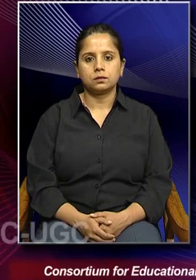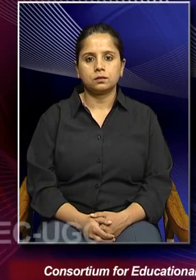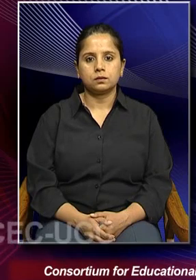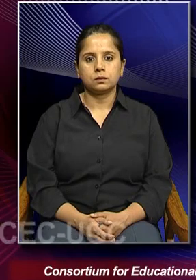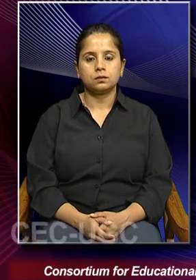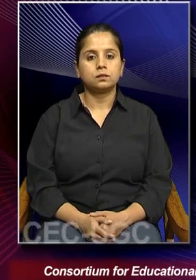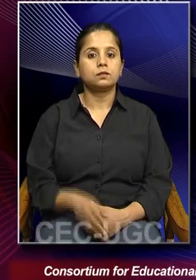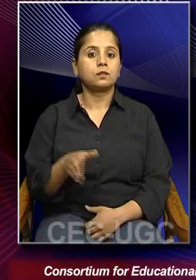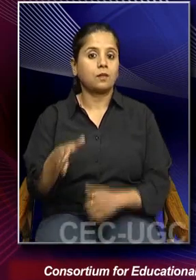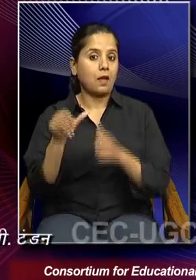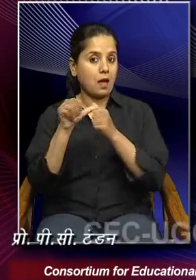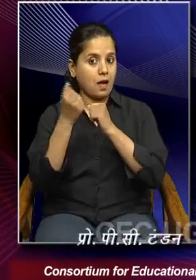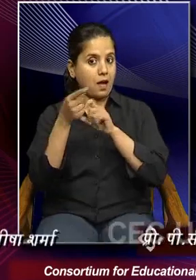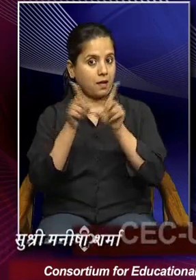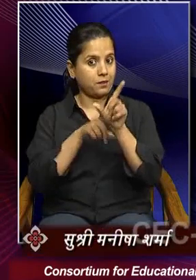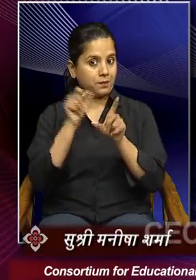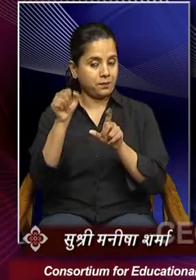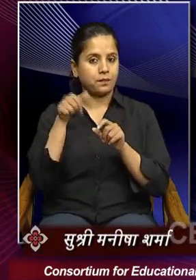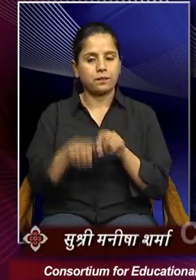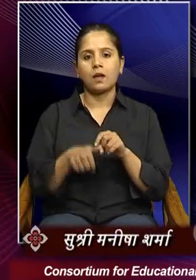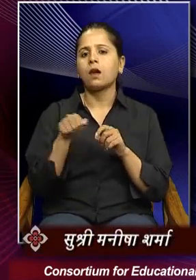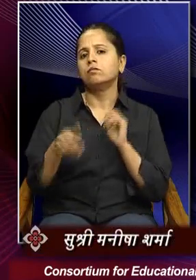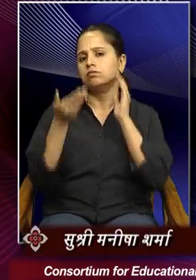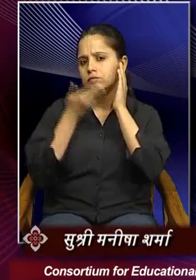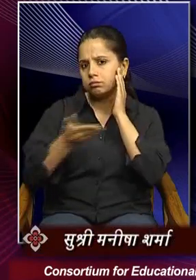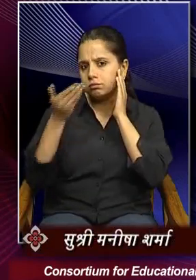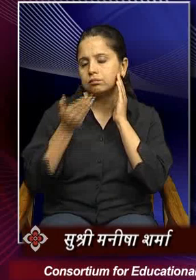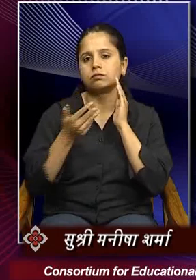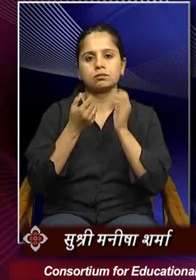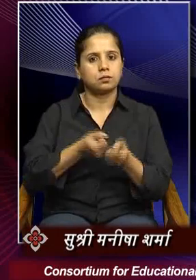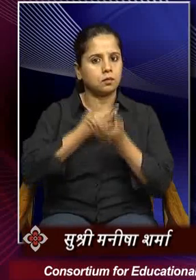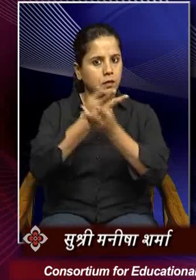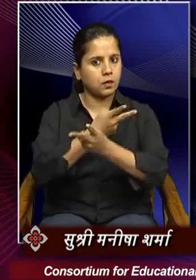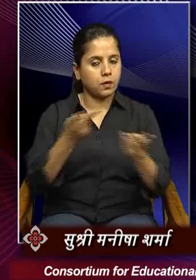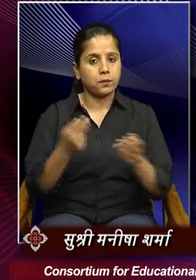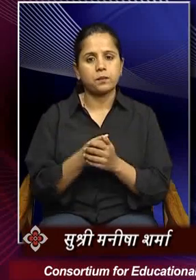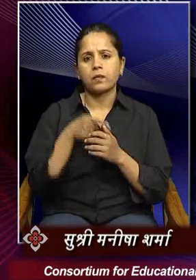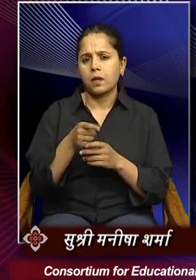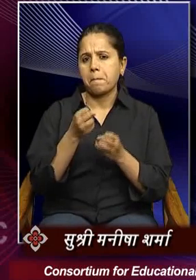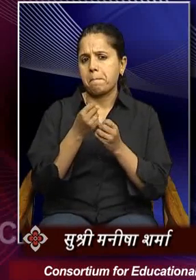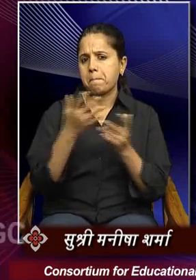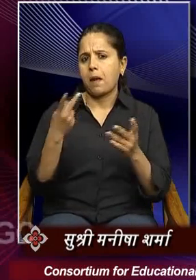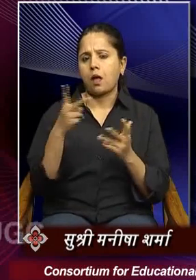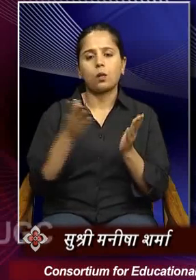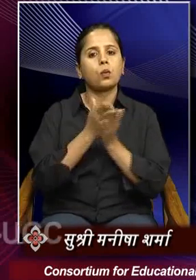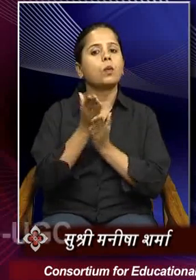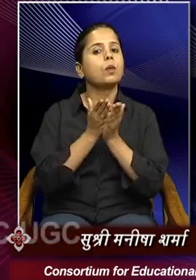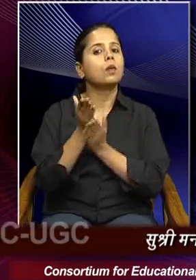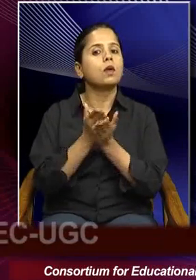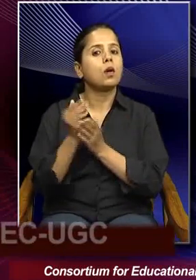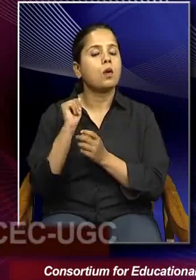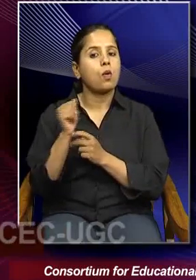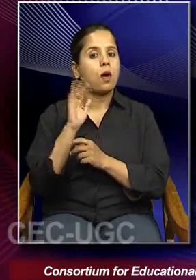अगेन के मध्य से गद्दे की अनेक विधाओं के सृजन के मध्य